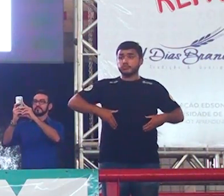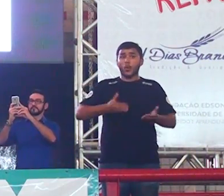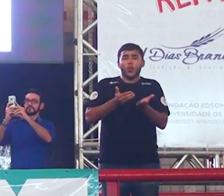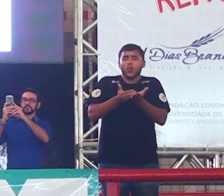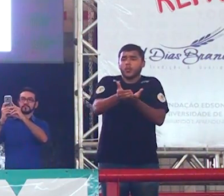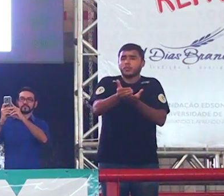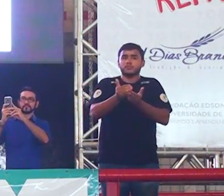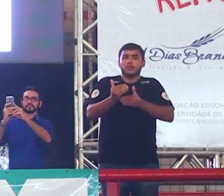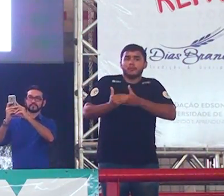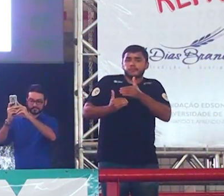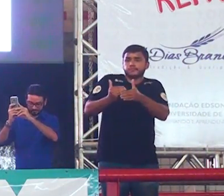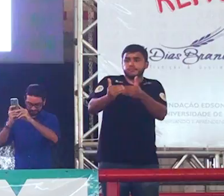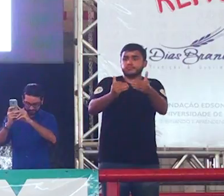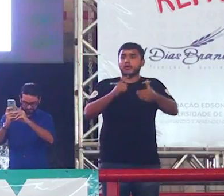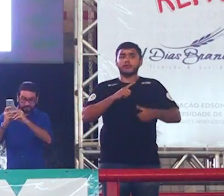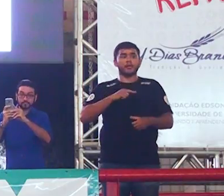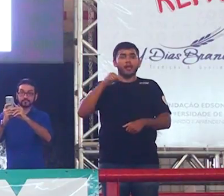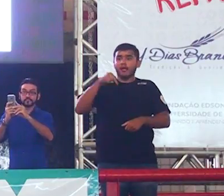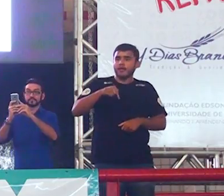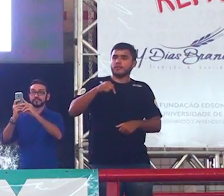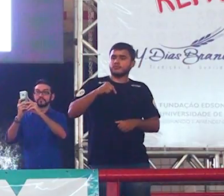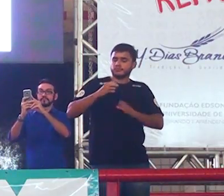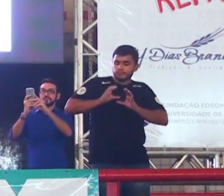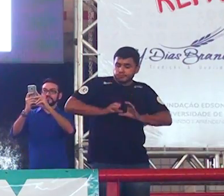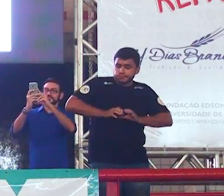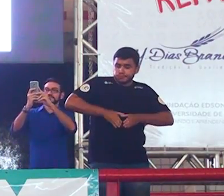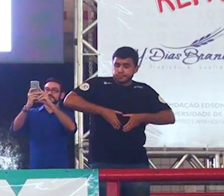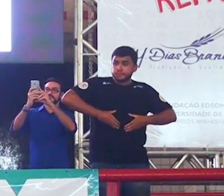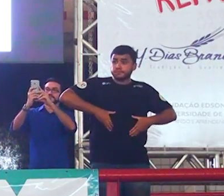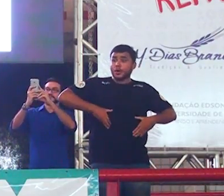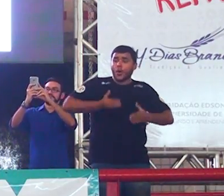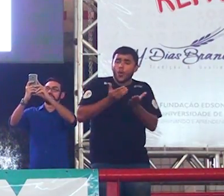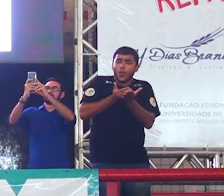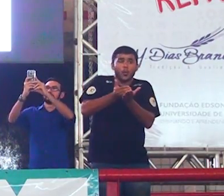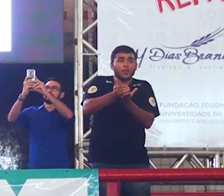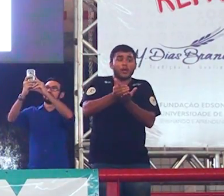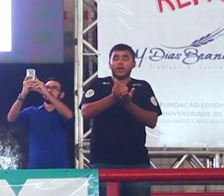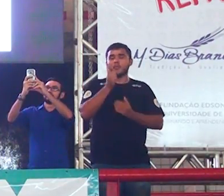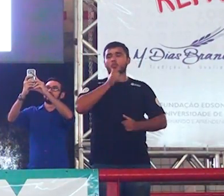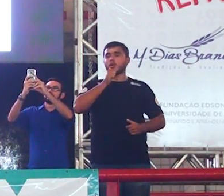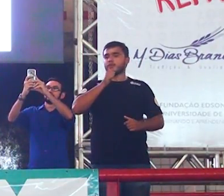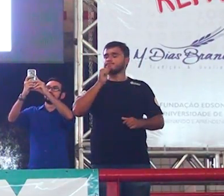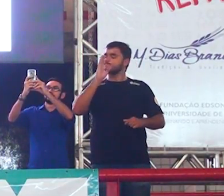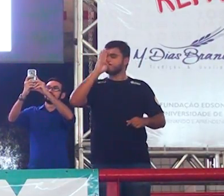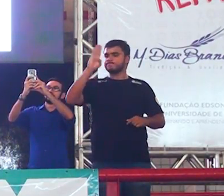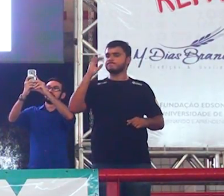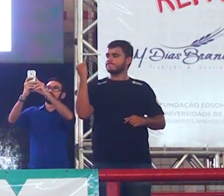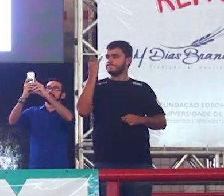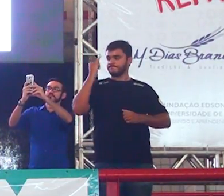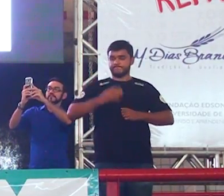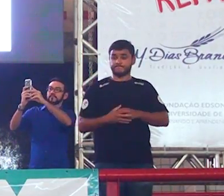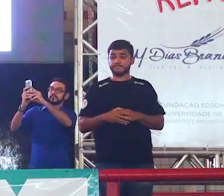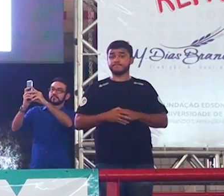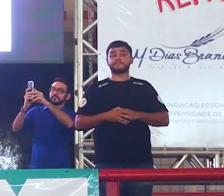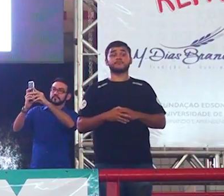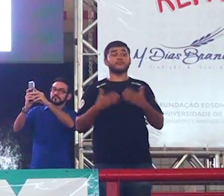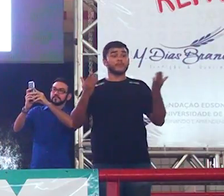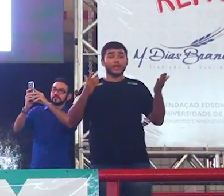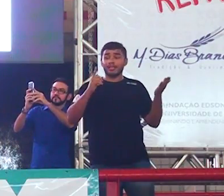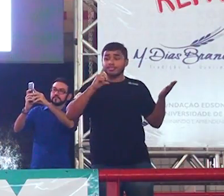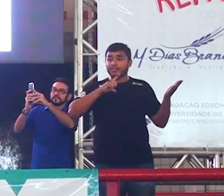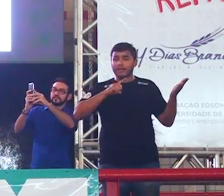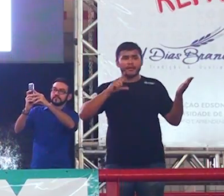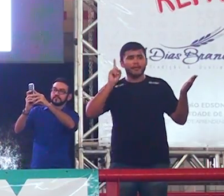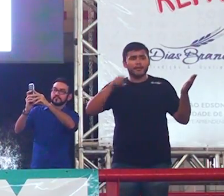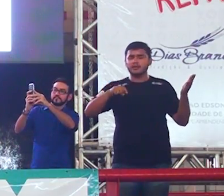mais mágica da vida, que é a formação, né, de um novo ser vivo. Então você vê que ele tem todo